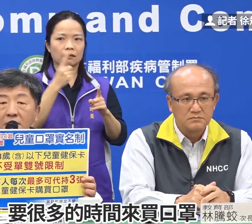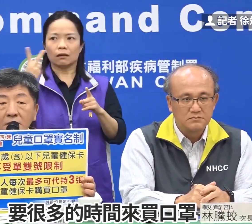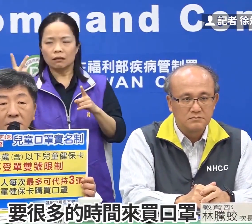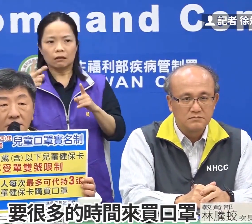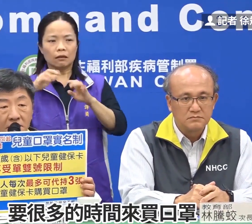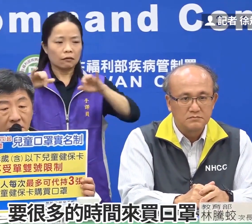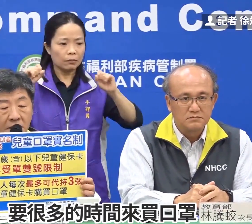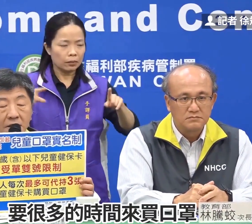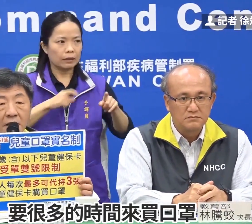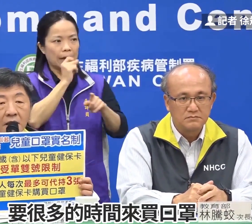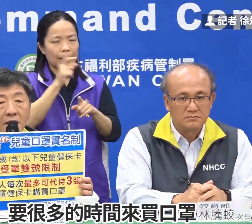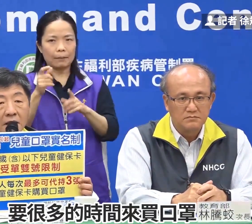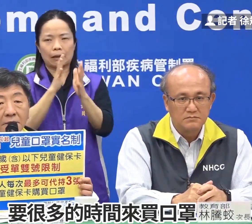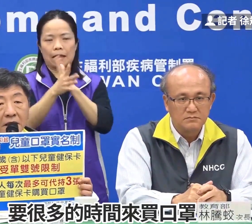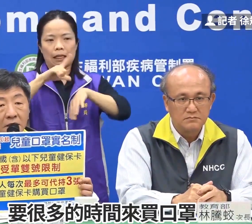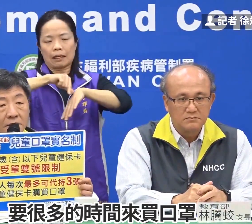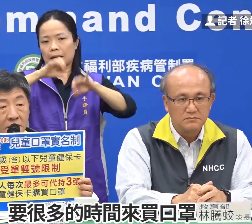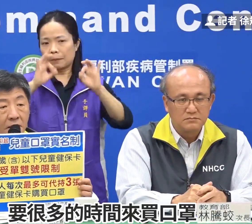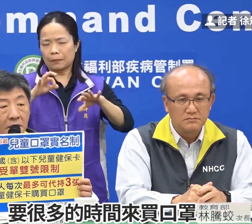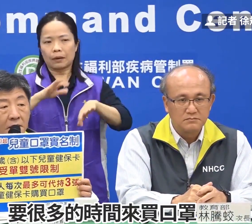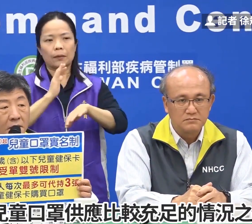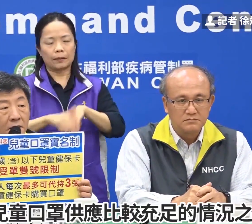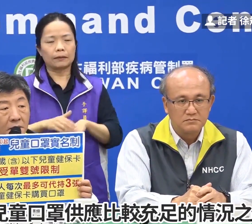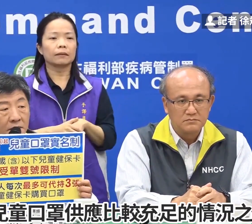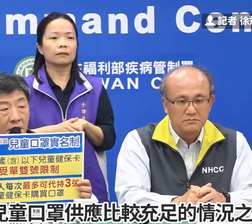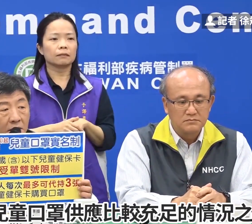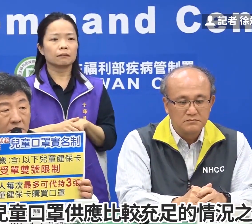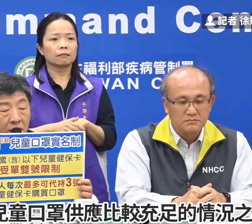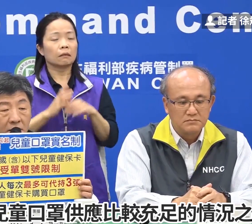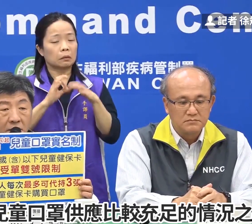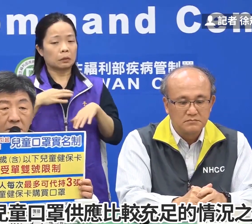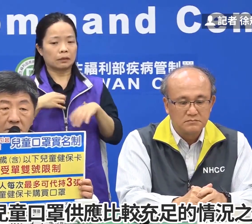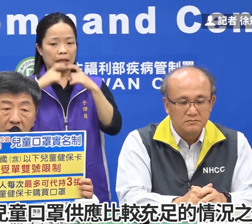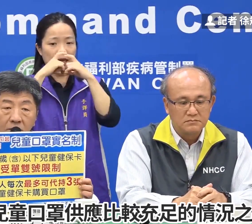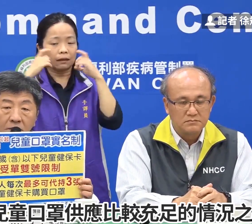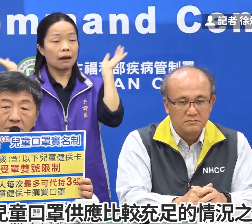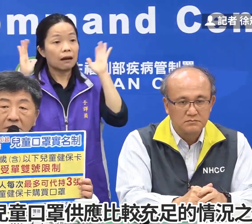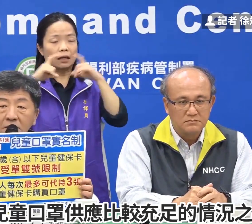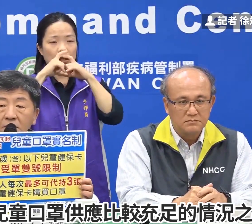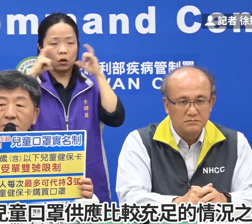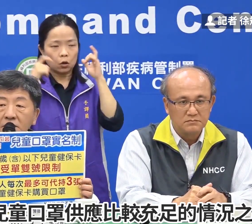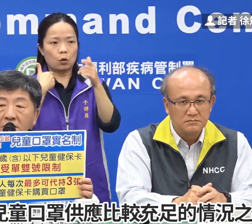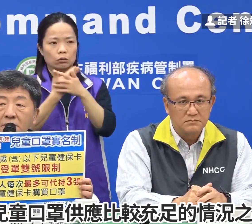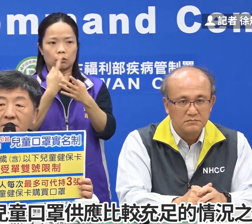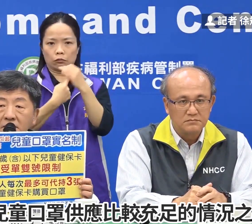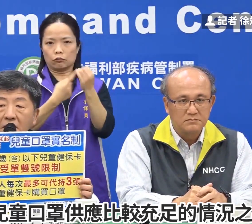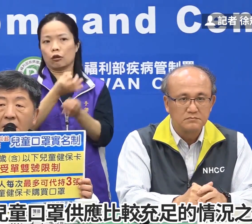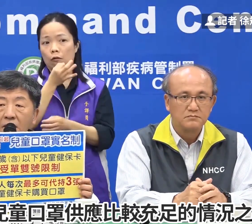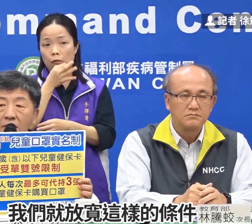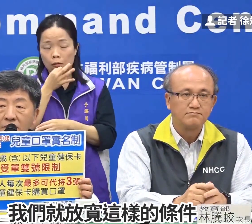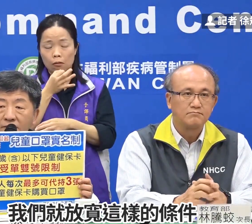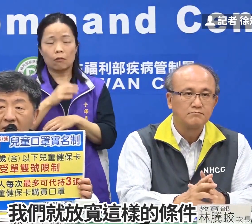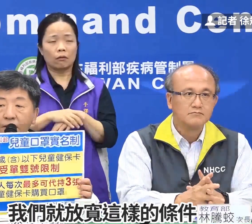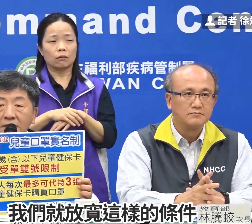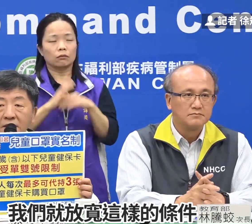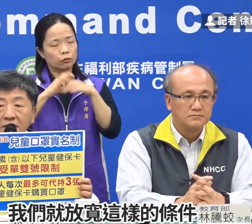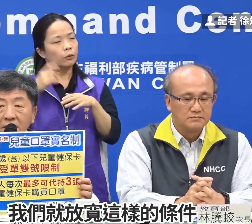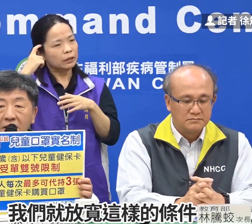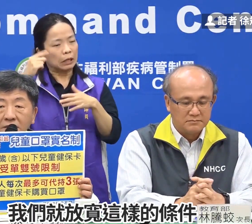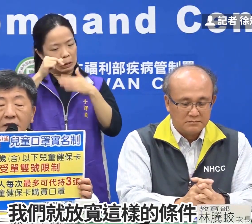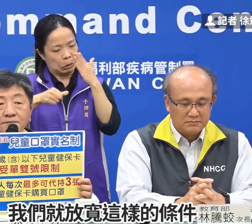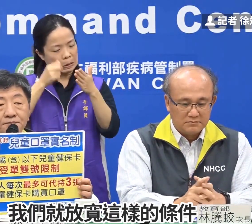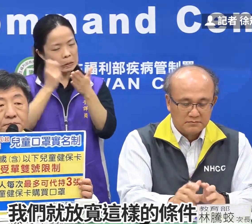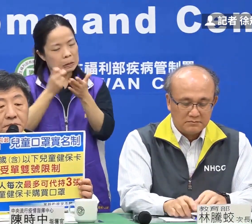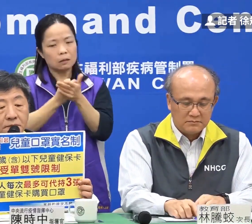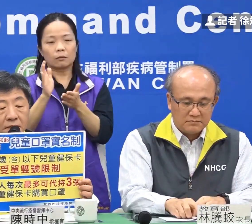扰，也要很多的时间，好，来买口罩。所以在口罩儿童口罩供应比较充足的情况之下，我们就放宽这样